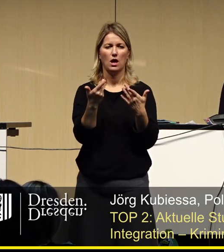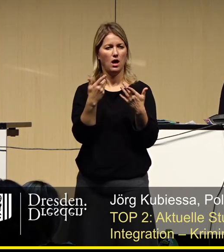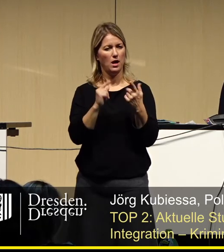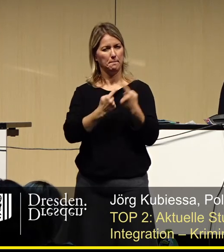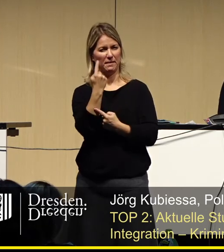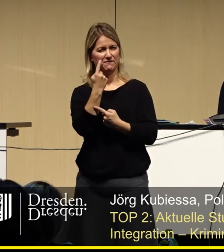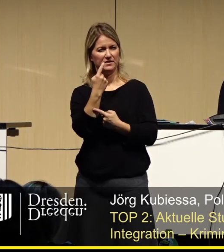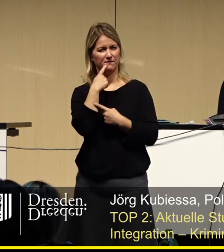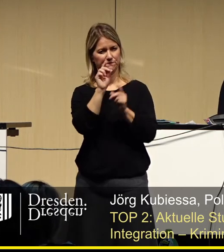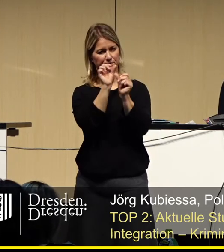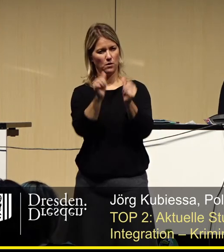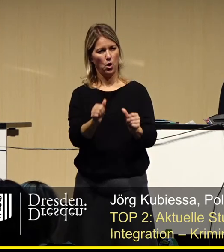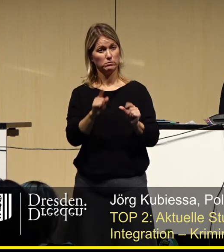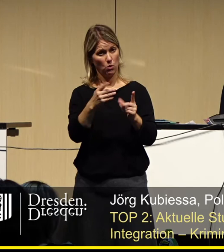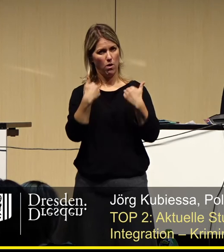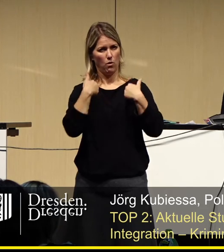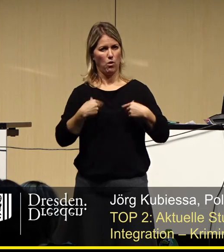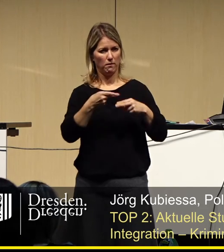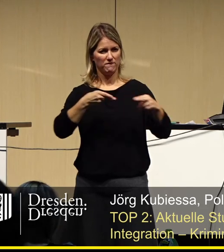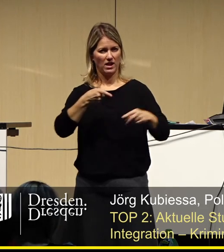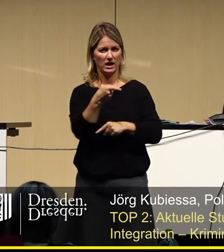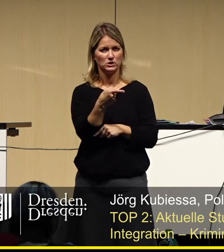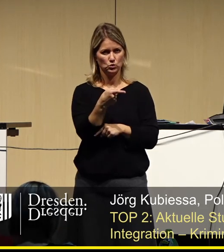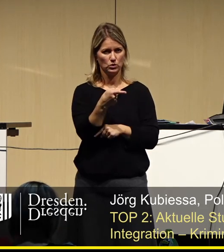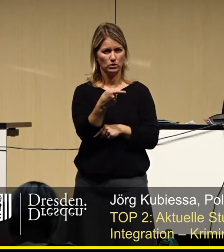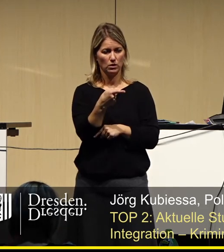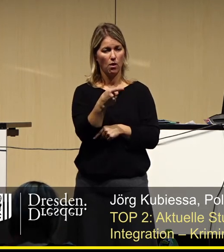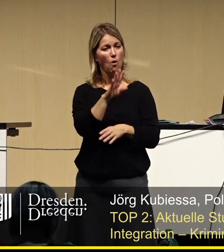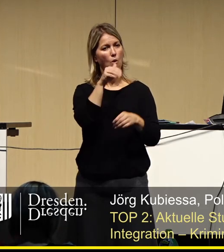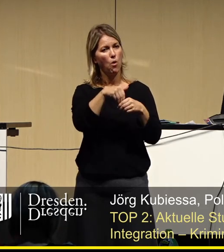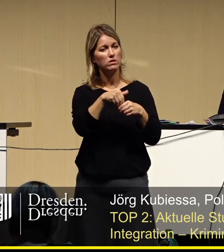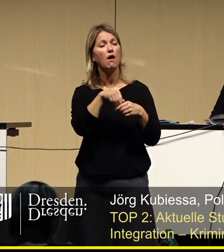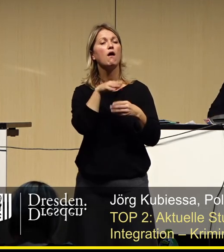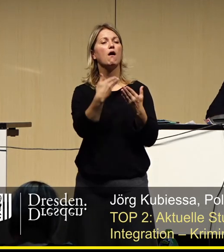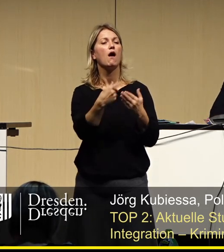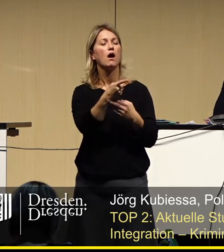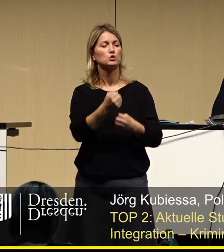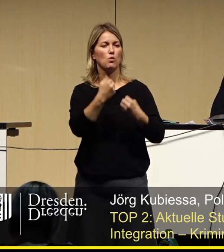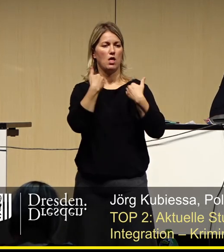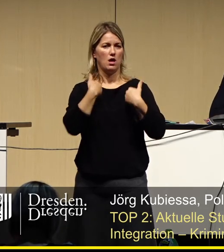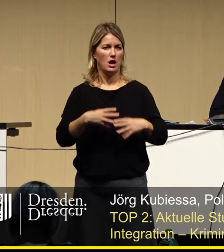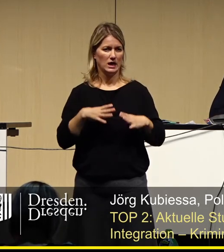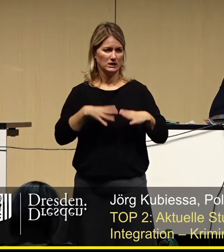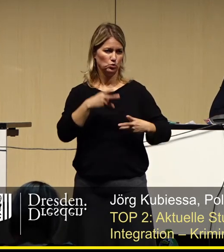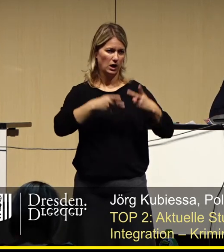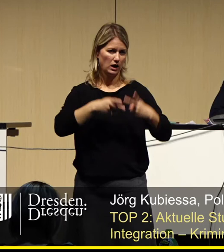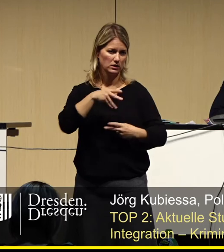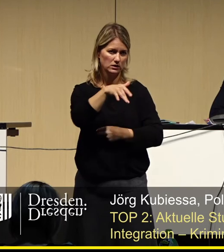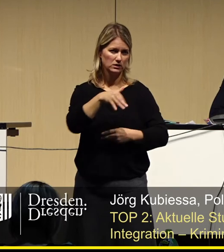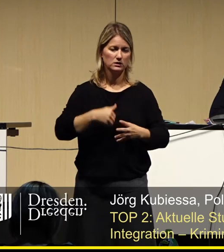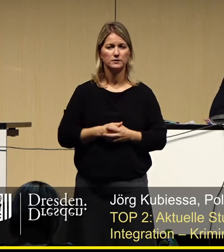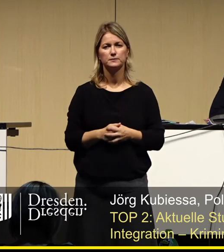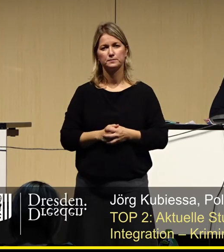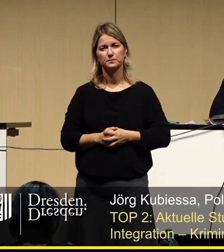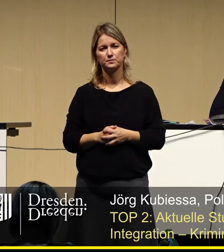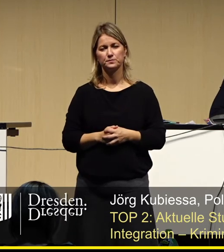Weise Körperverletzungen begehen, beziehungsweise schwere gesundheitliche Schäden hervorrufen. Wir